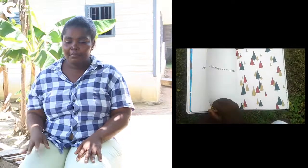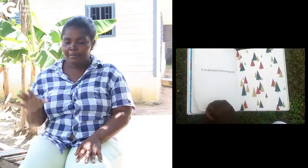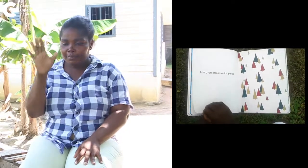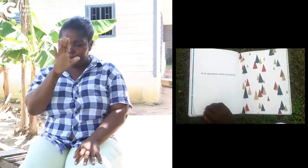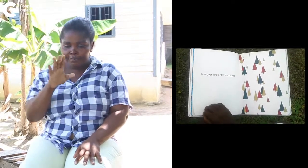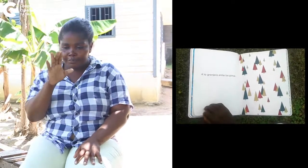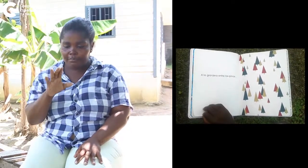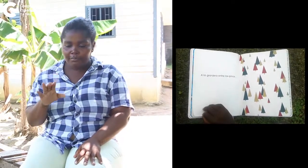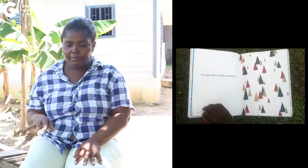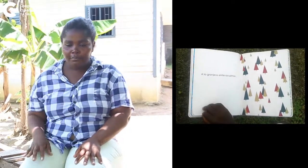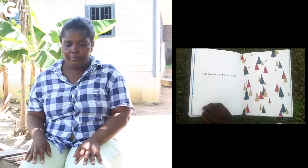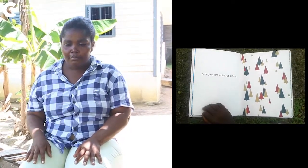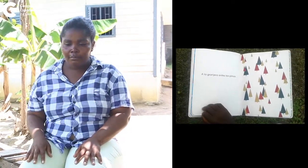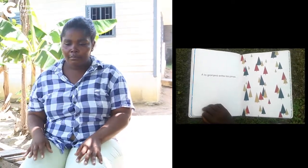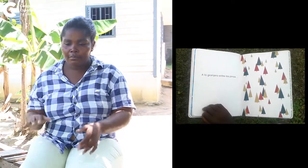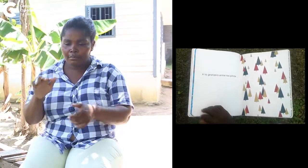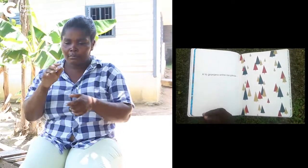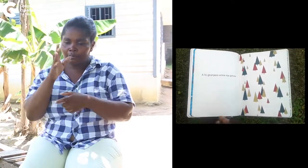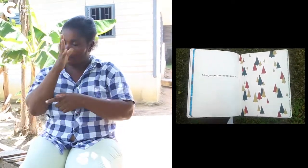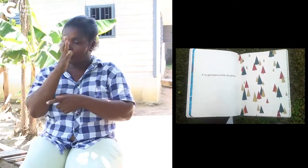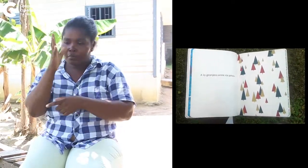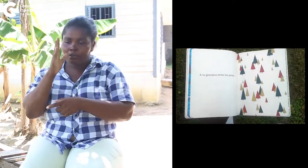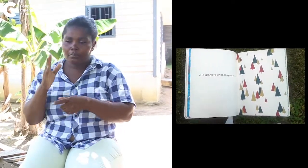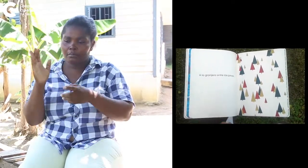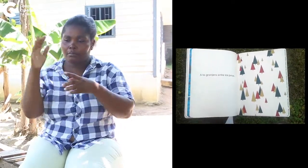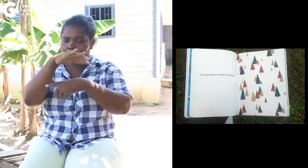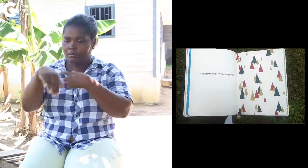Busca a la granjera entre los pinos.